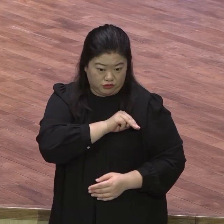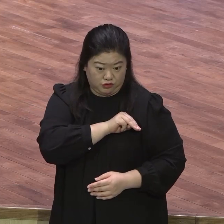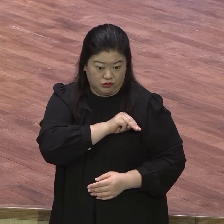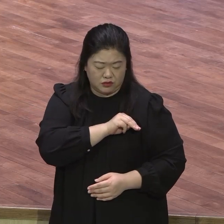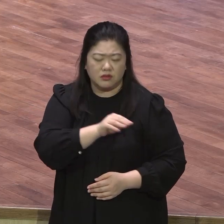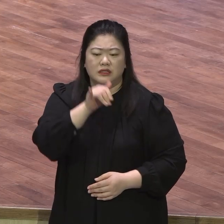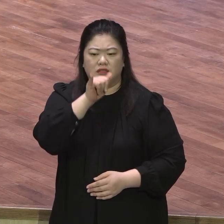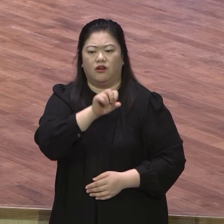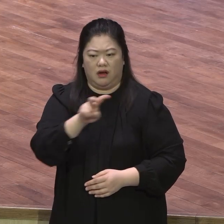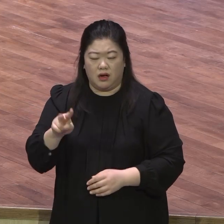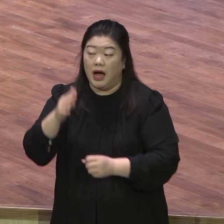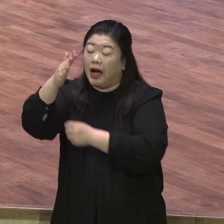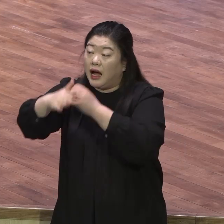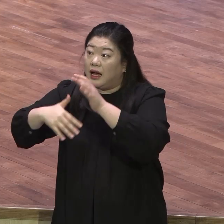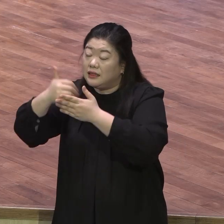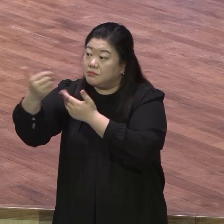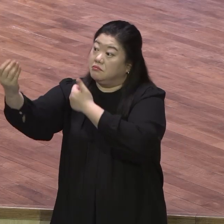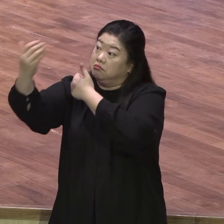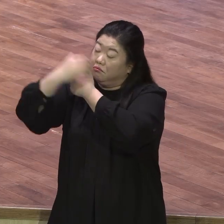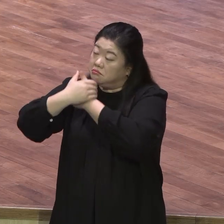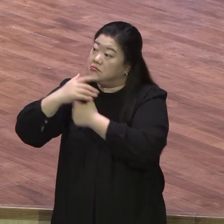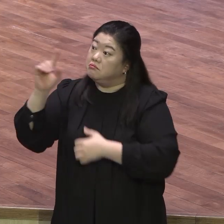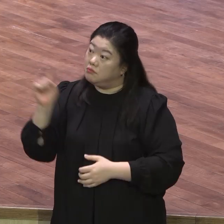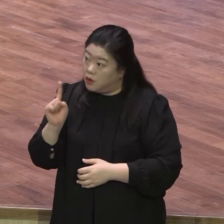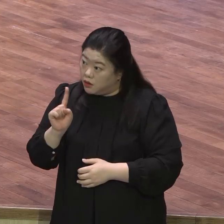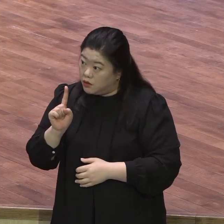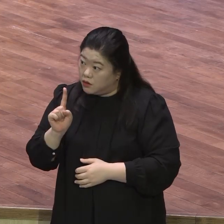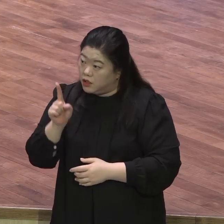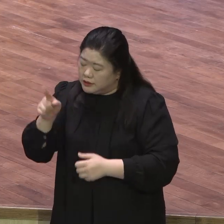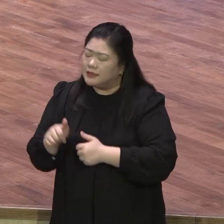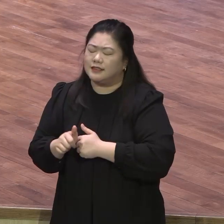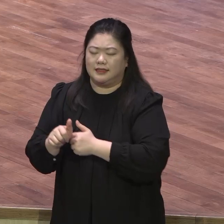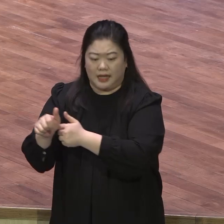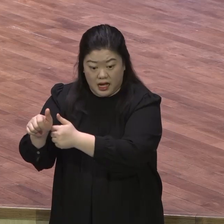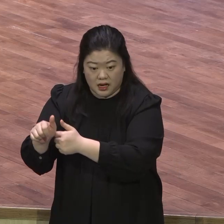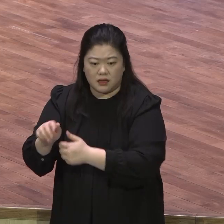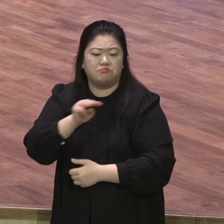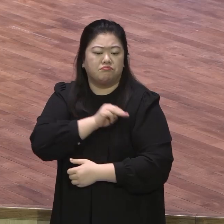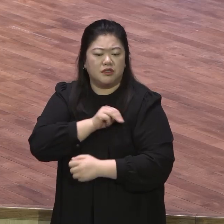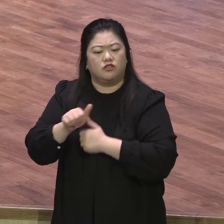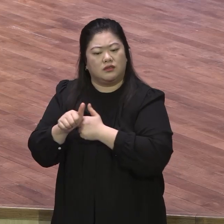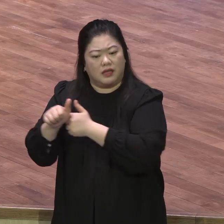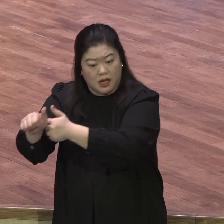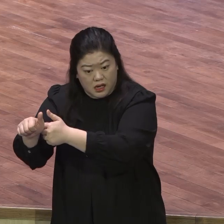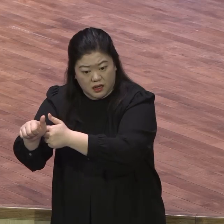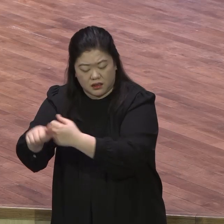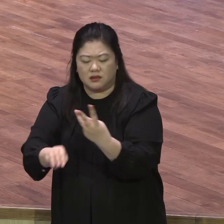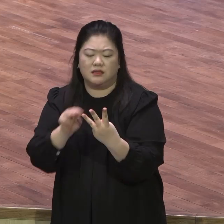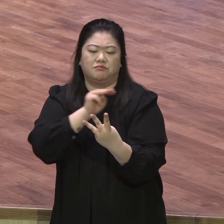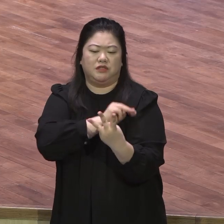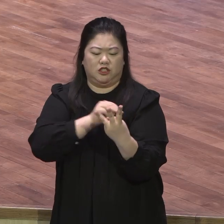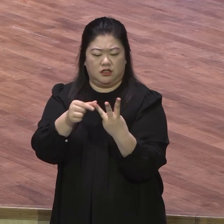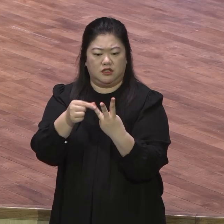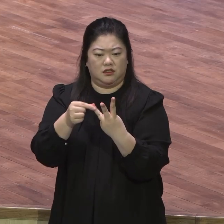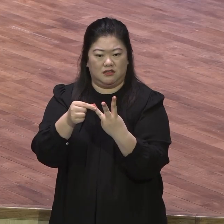내게 주신 사명 사명을 위해서 살아가는 사람 미션